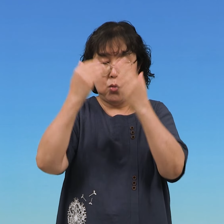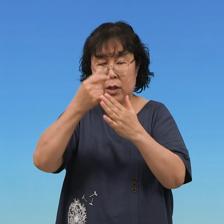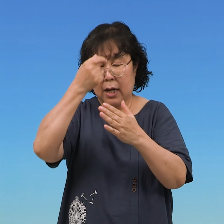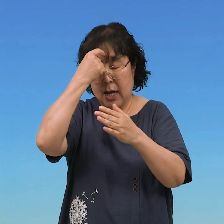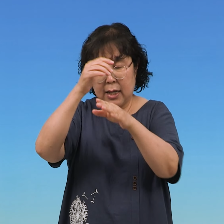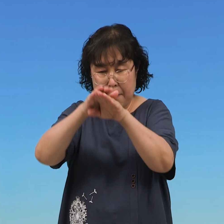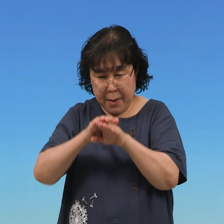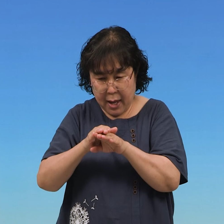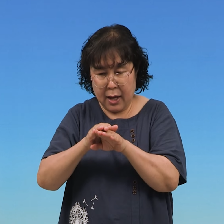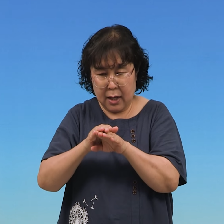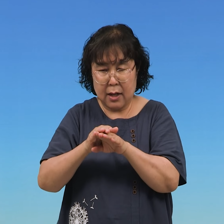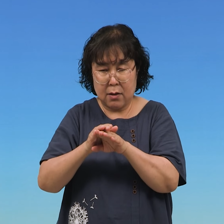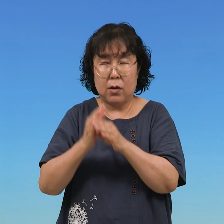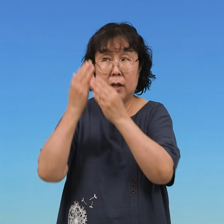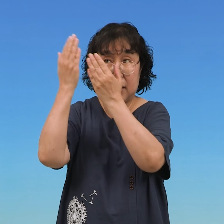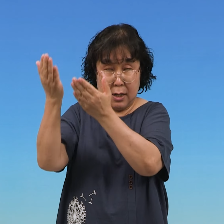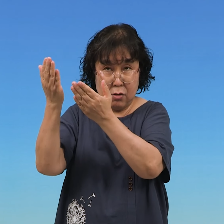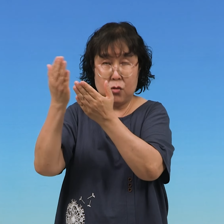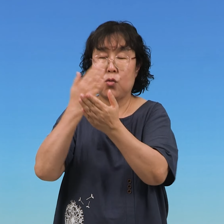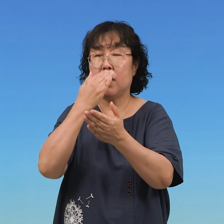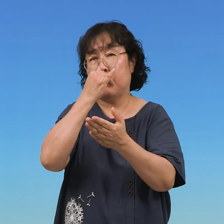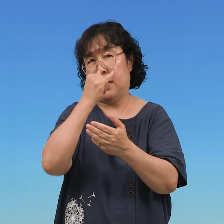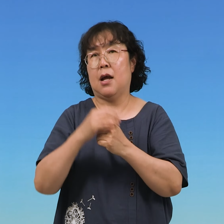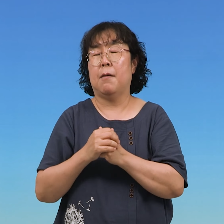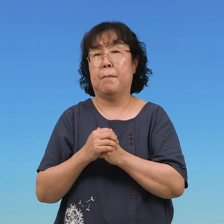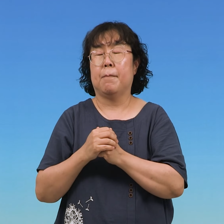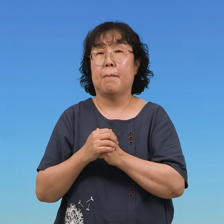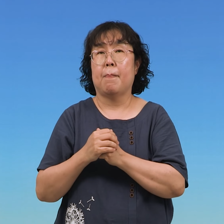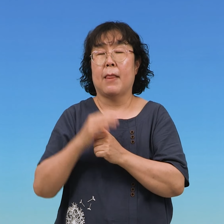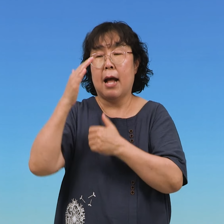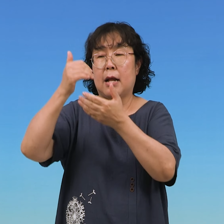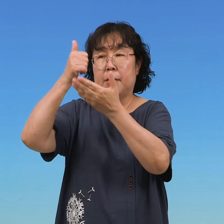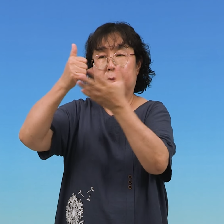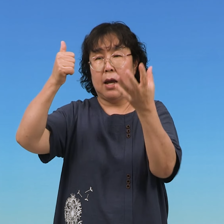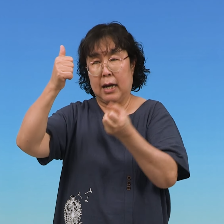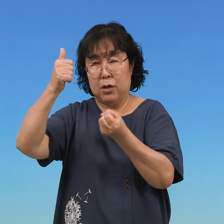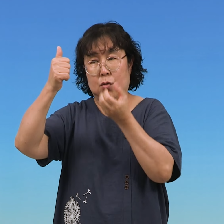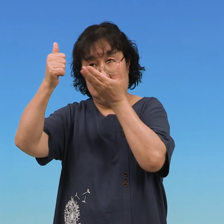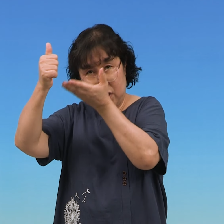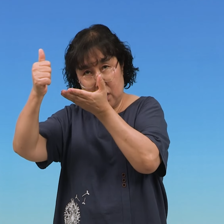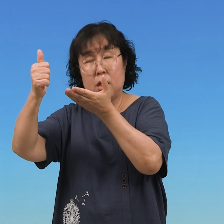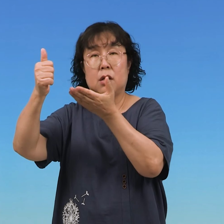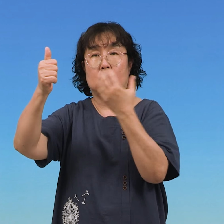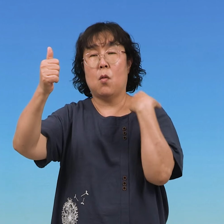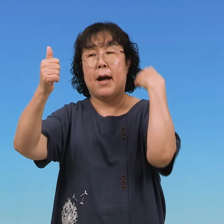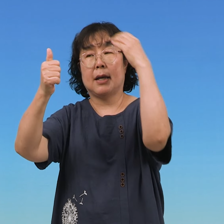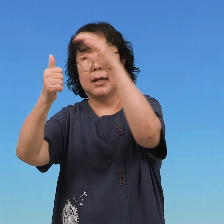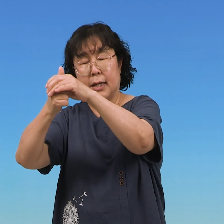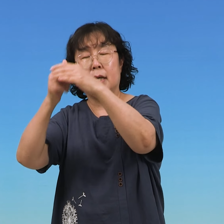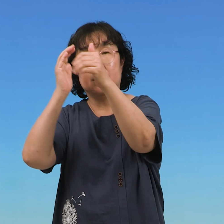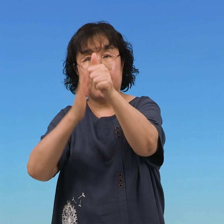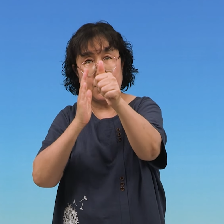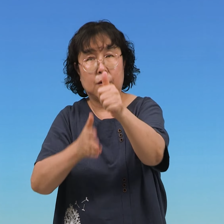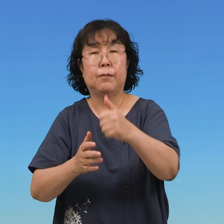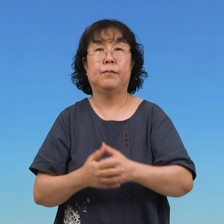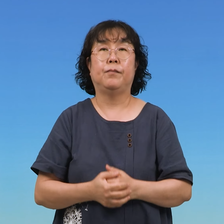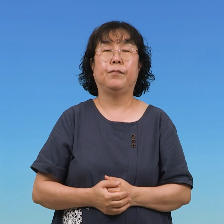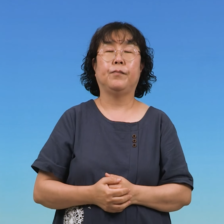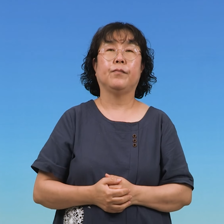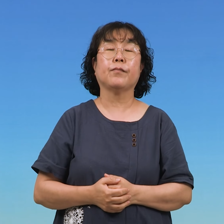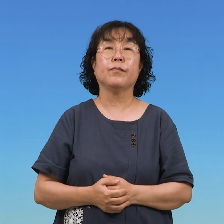예배가 될 수 있습니다. 하나님 앞에 가져가기만 하면. 오늘 한 번 더 이 찬양 부르실 동안에 이 글자